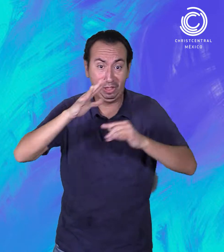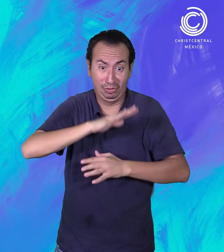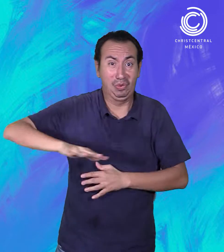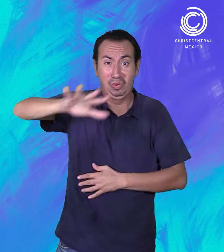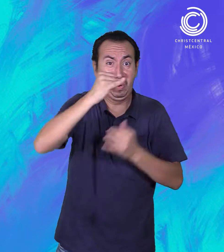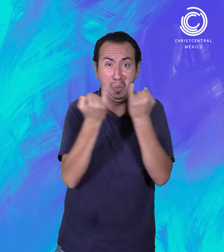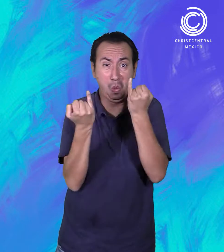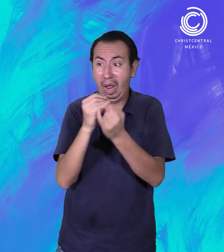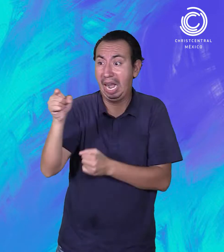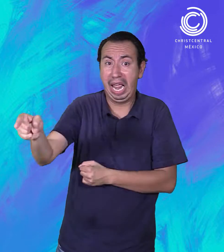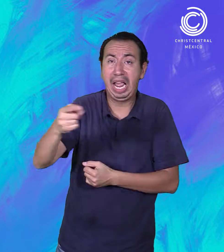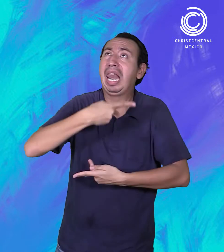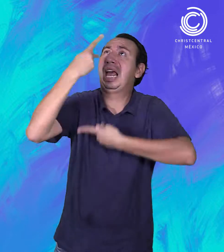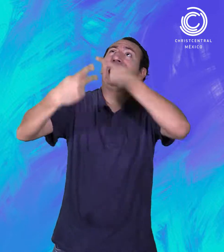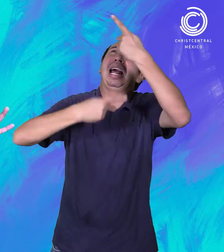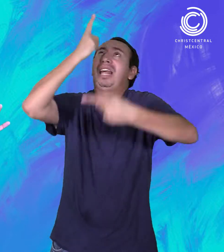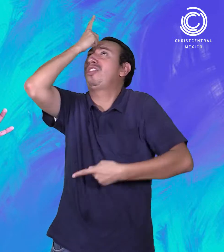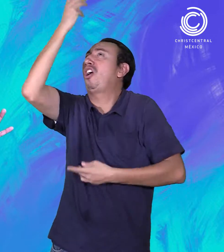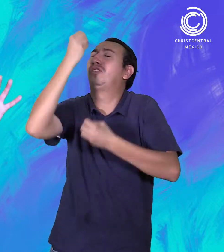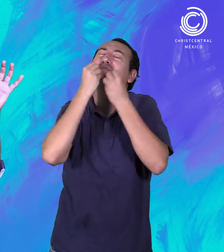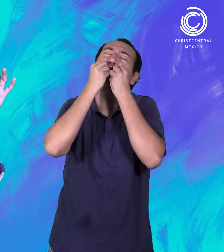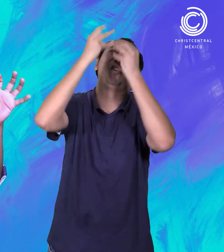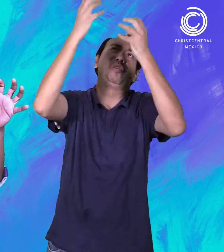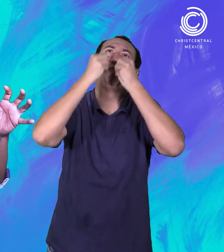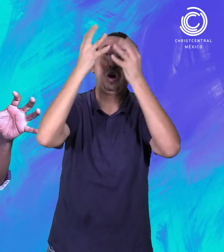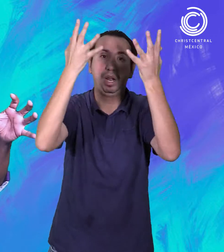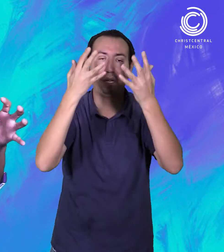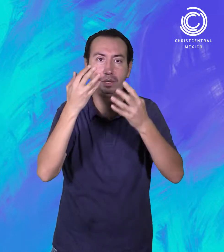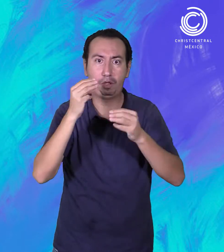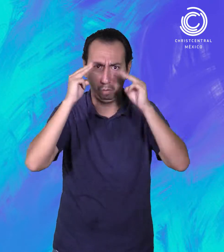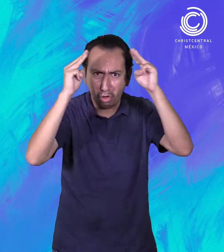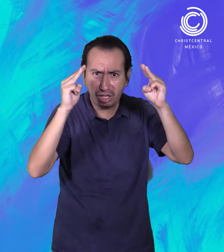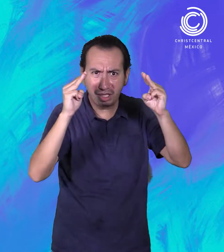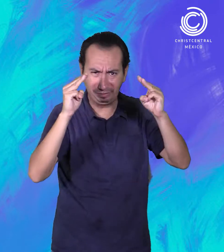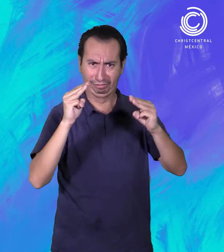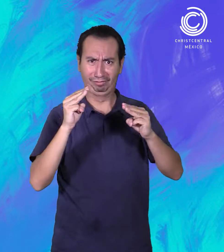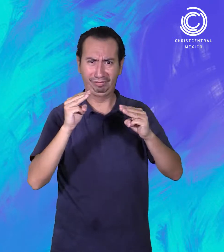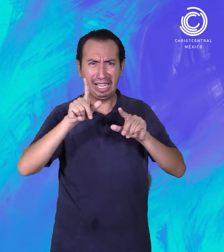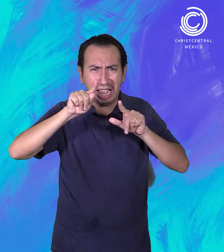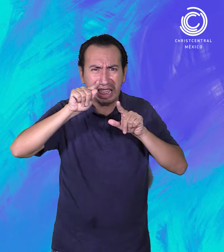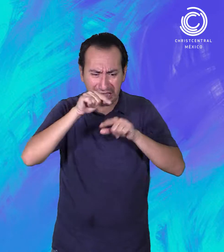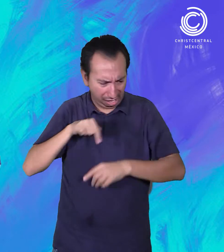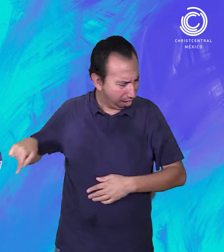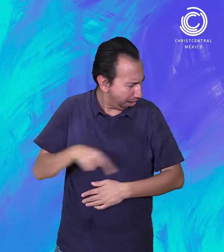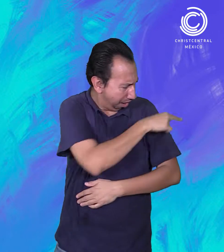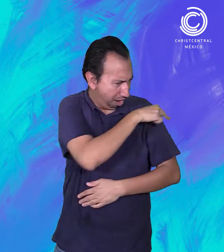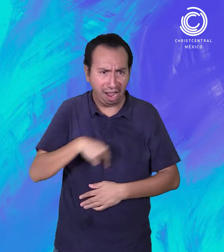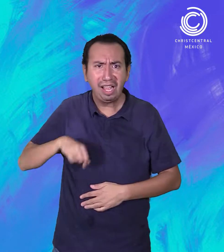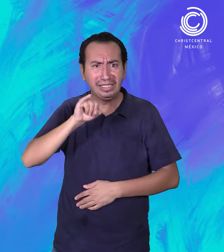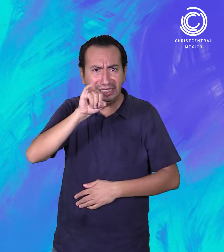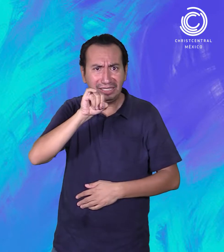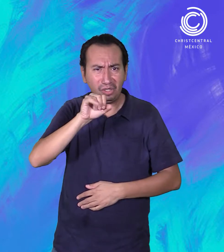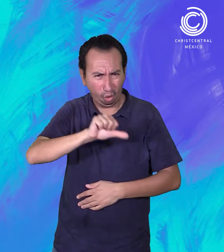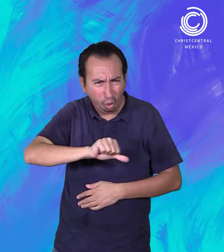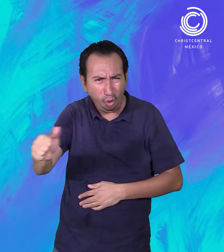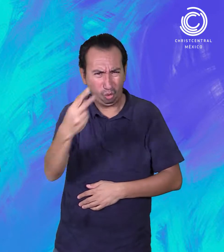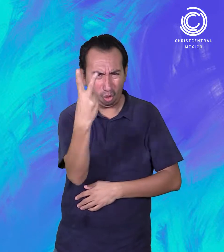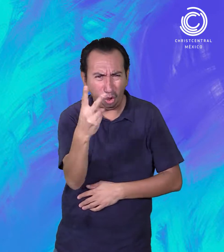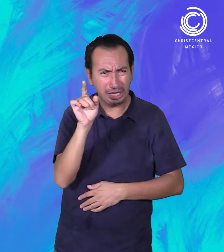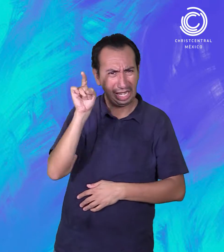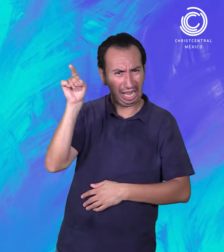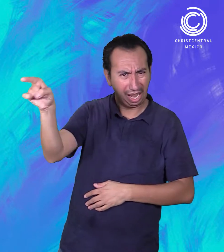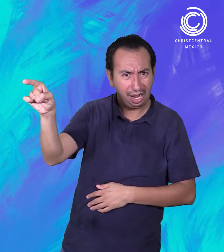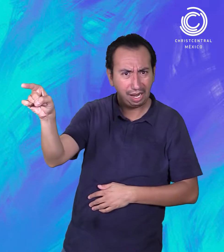Entonces, era algo extraordinario. Sí, se dieron cuenta allí que los 70 cuando recibieron el Espíritu Santo